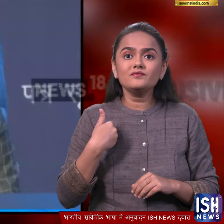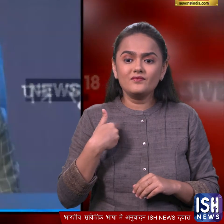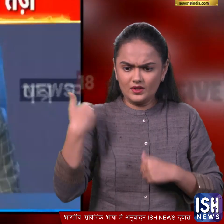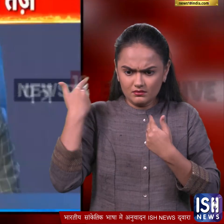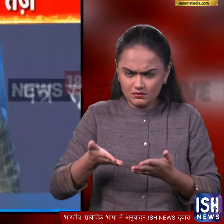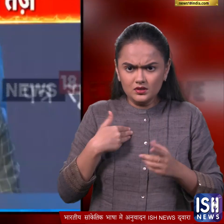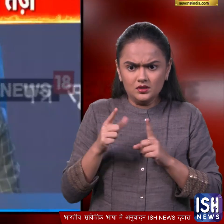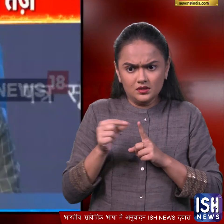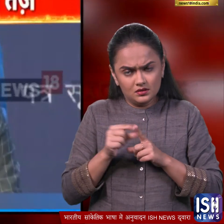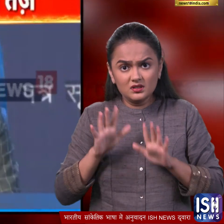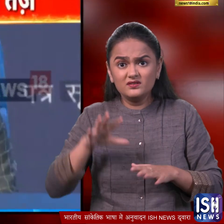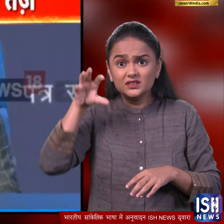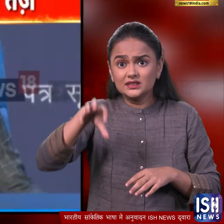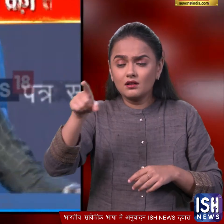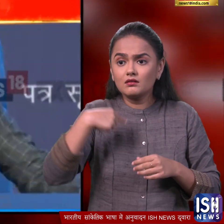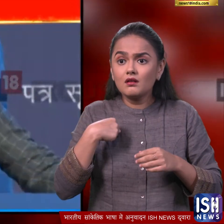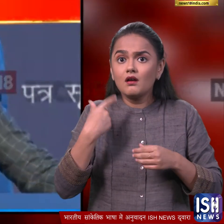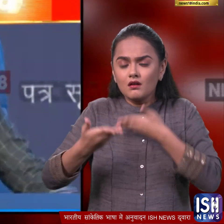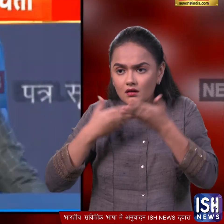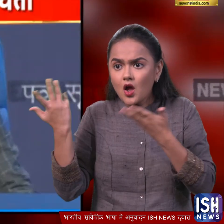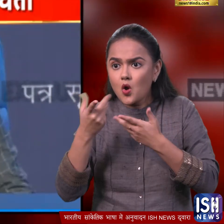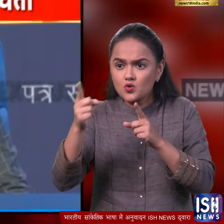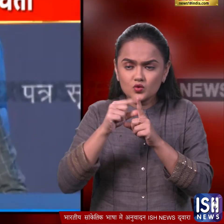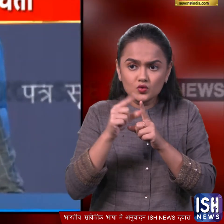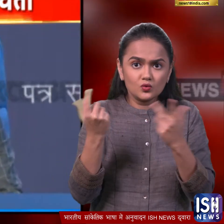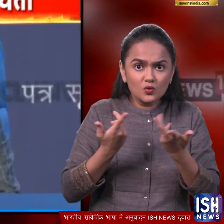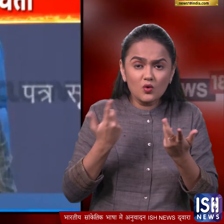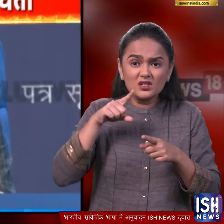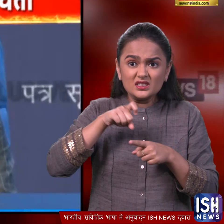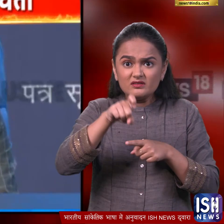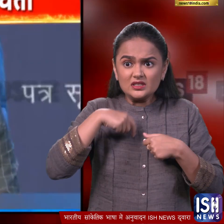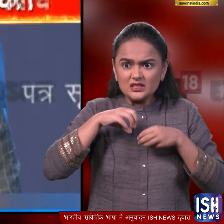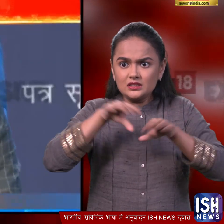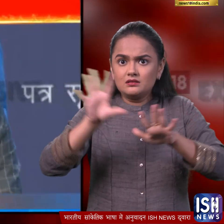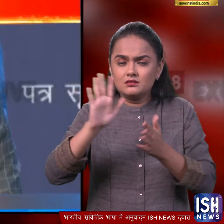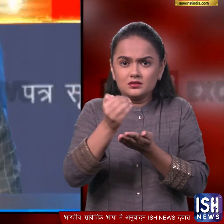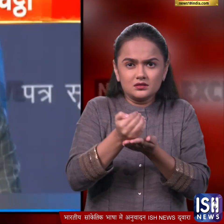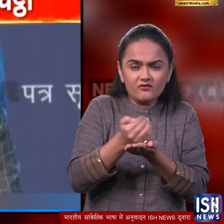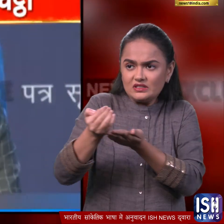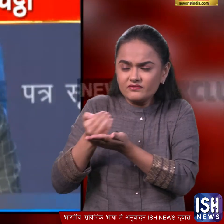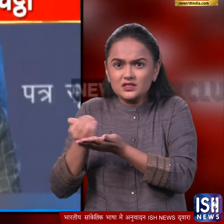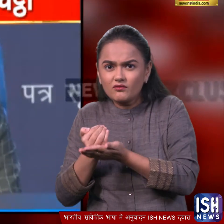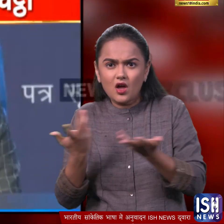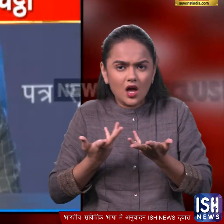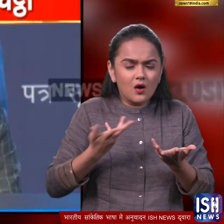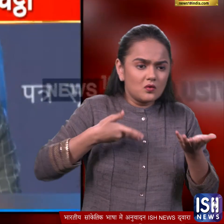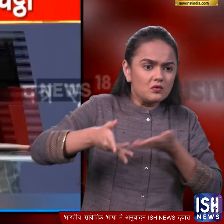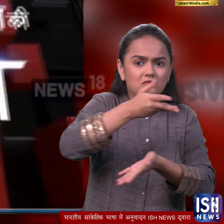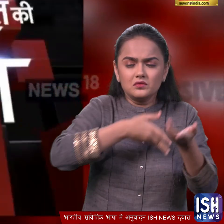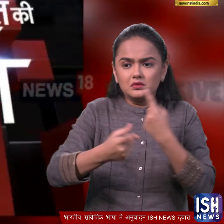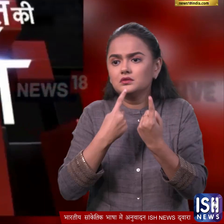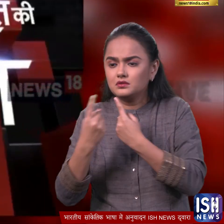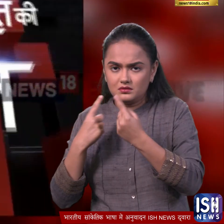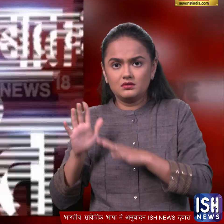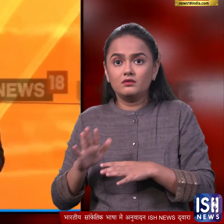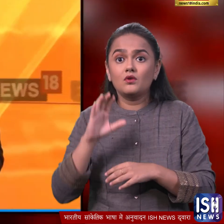स्टेट से संपर्क बनाए हुए हैं और स्टेट को गाइडेंस देते हुए कि किस तरह से हम वहां पर इन्फेक्शन के स्प्रेड को कंट्रोल करें, उसके विषय में कार्य